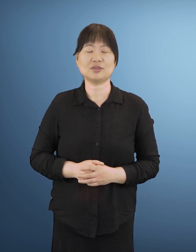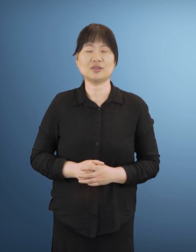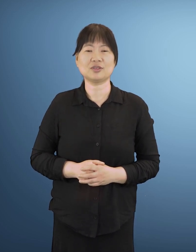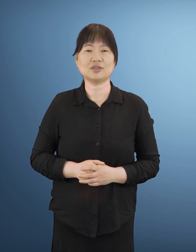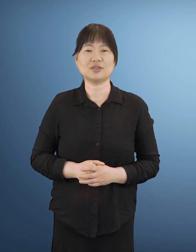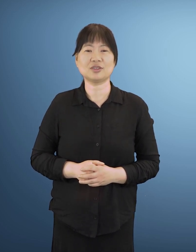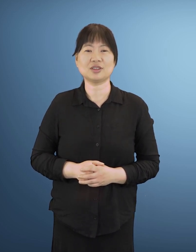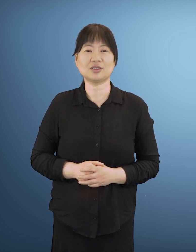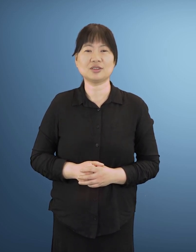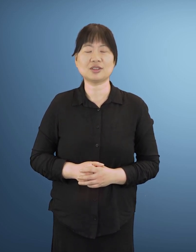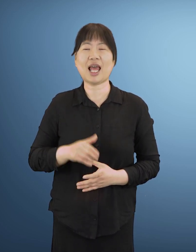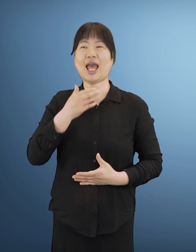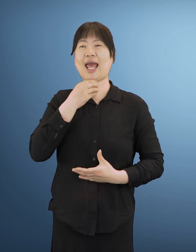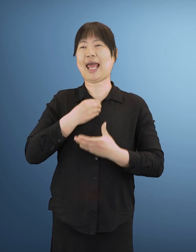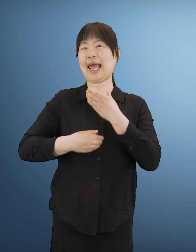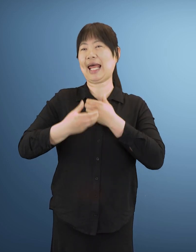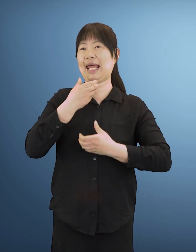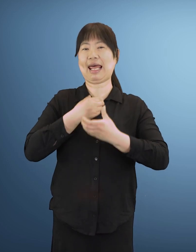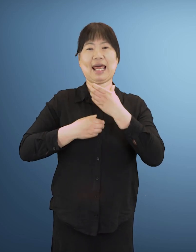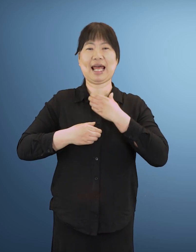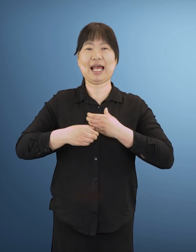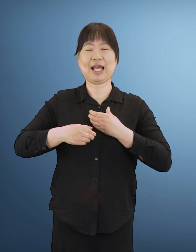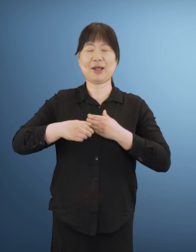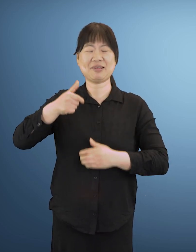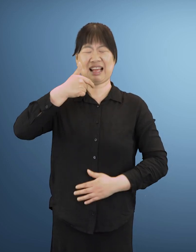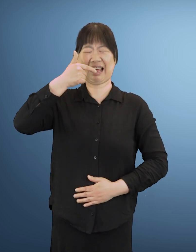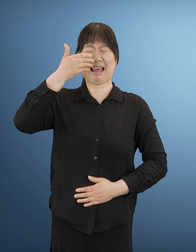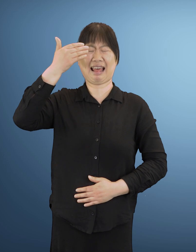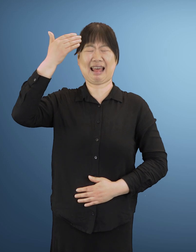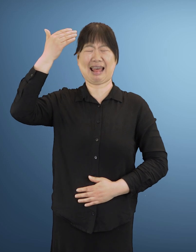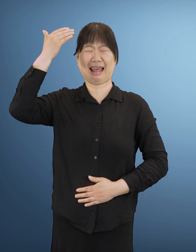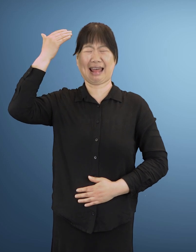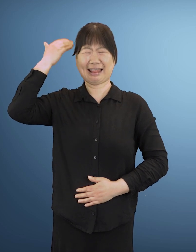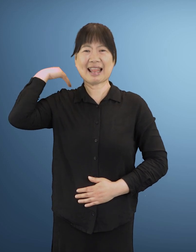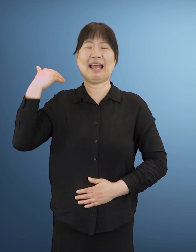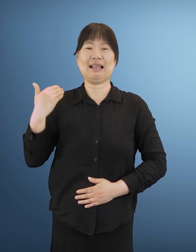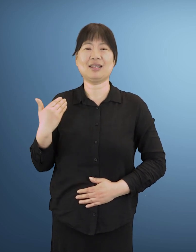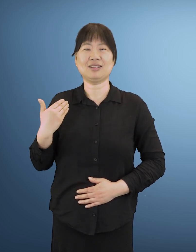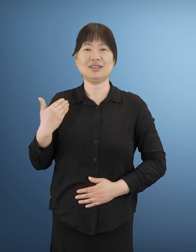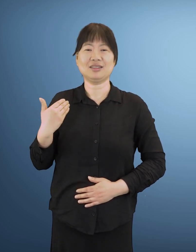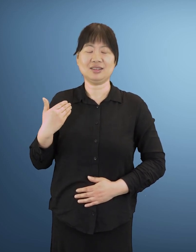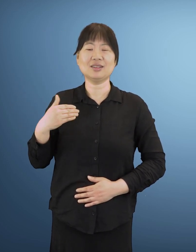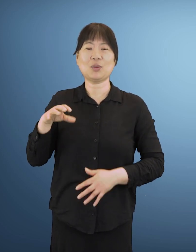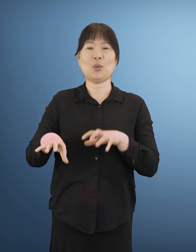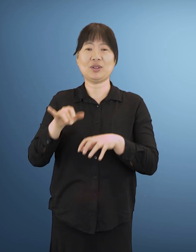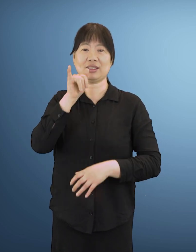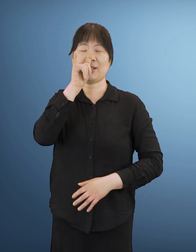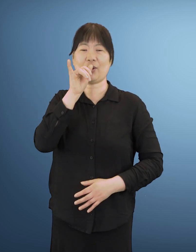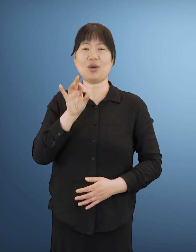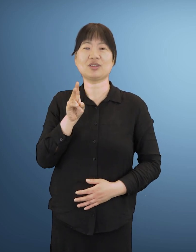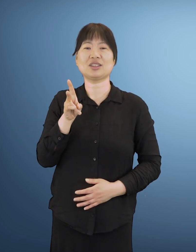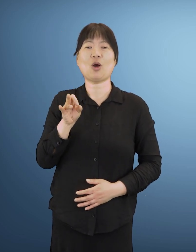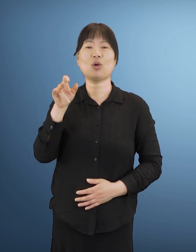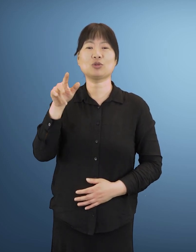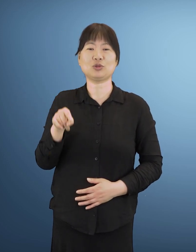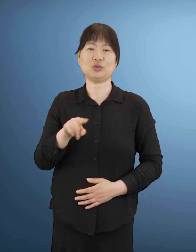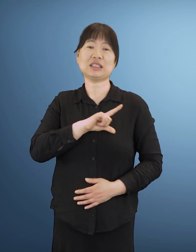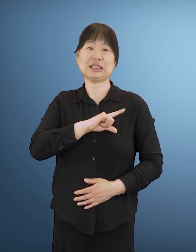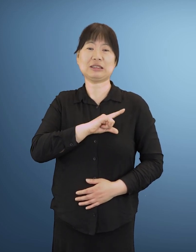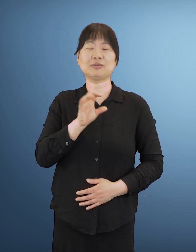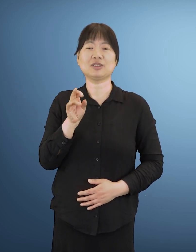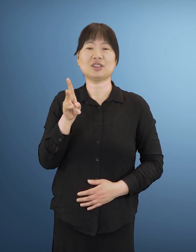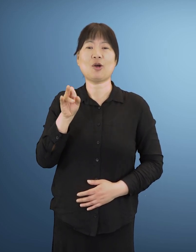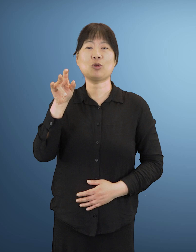아주 에헴하는 고리타분한 동네가 있습니다. 영주가 제 본적으로 되어 있는데